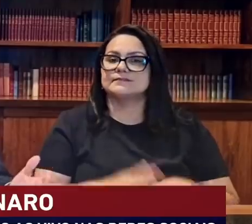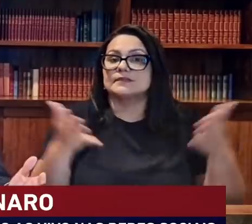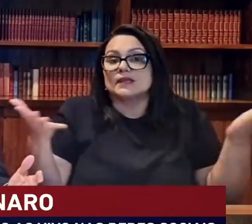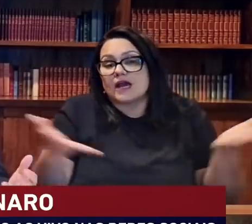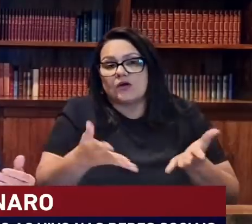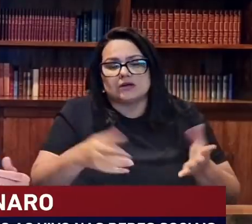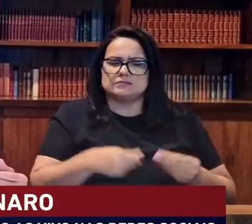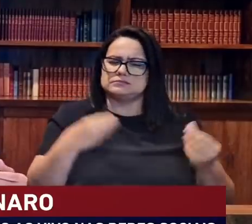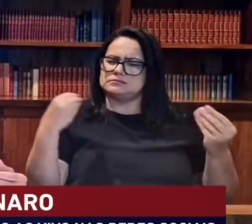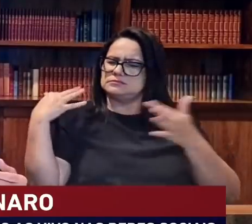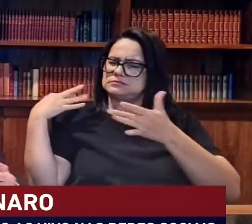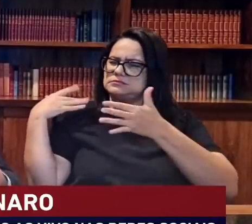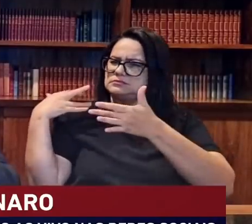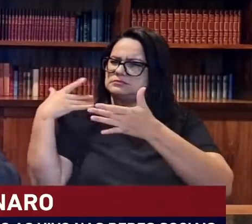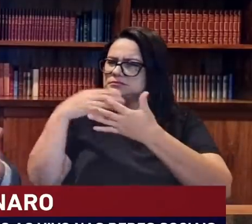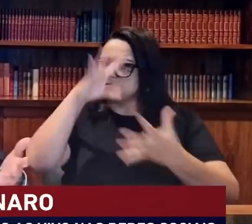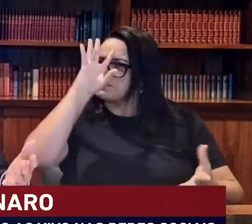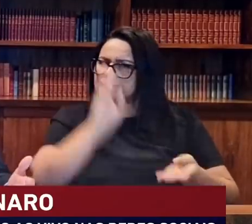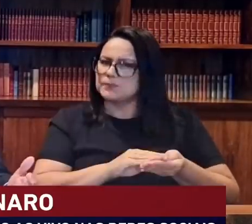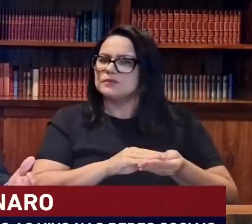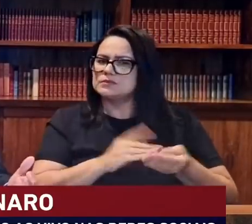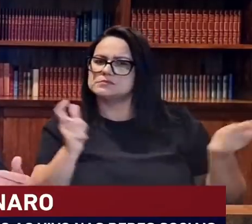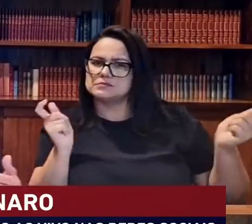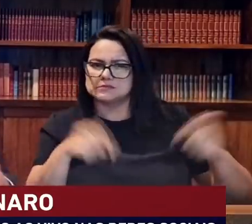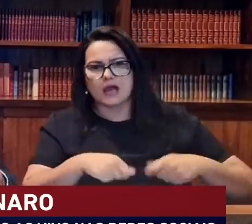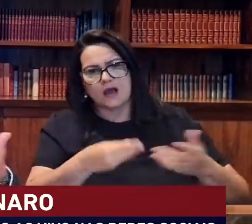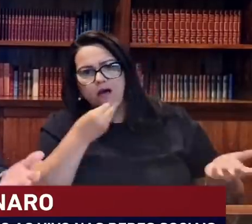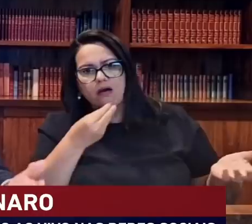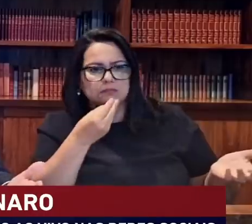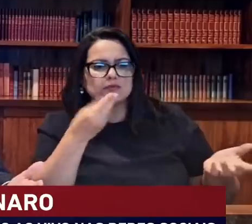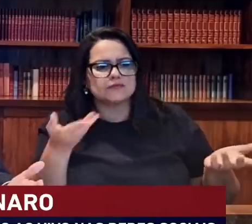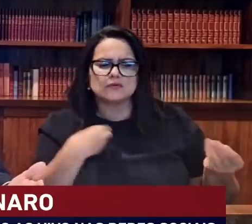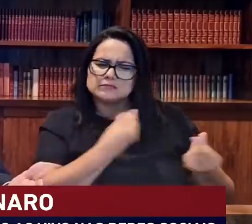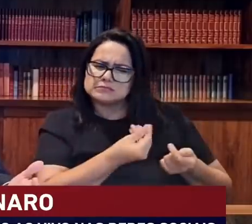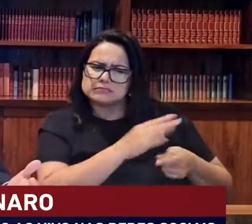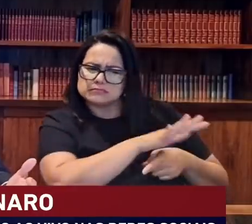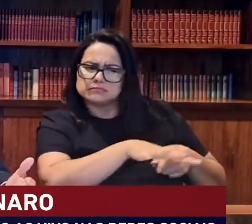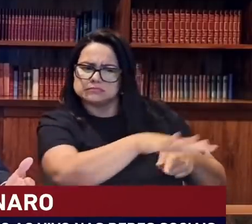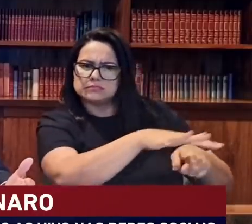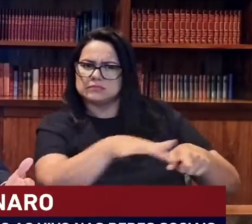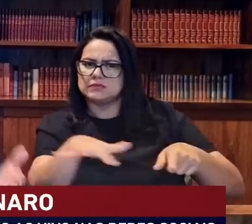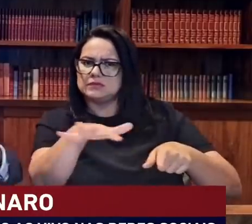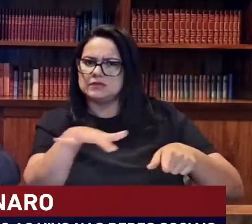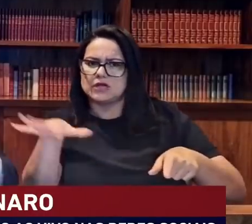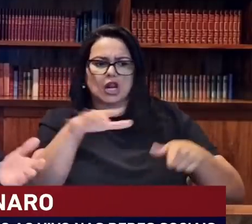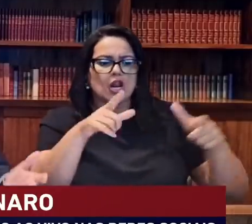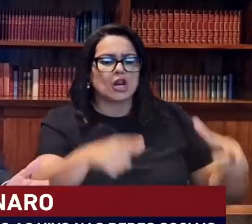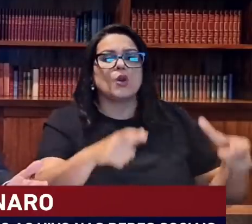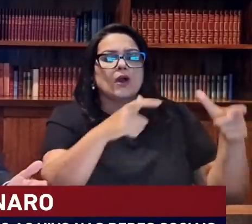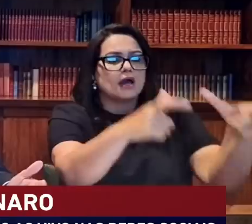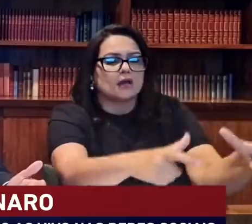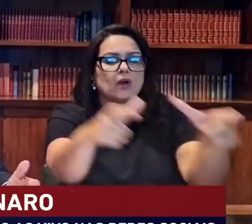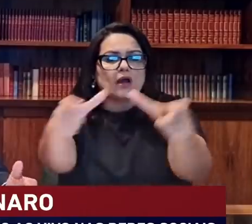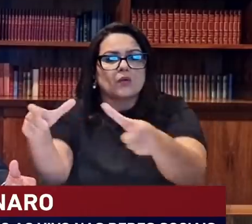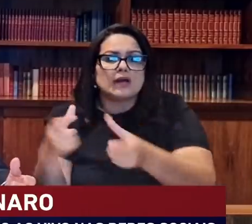chegou-se à conclusão que poderia, obviamente, regularizarmos o lote distribuído a